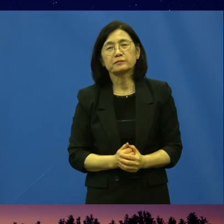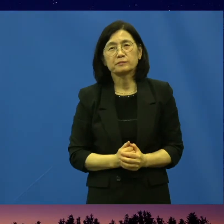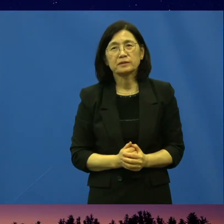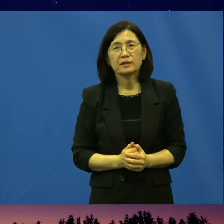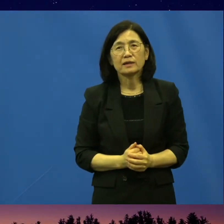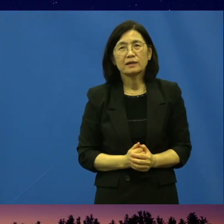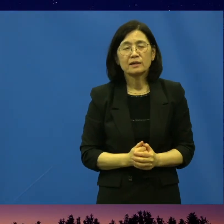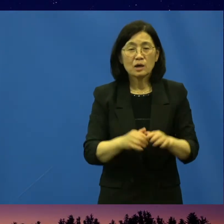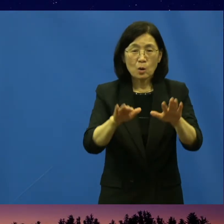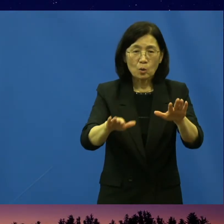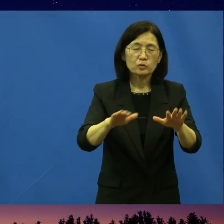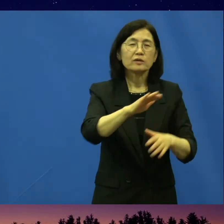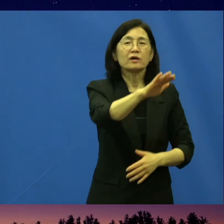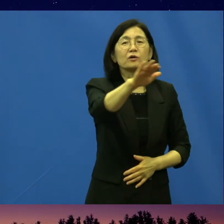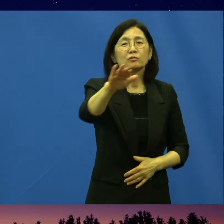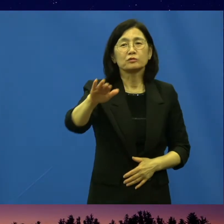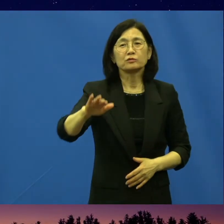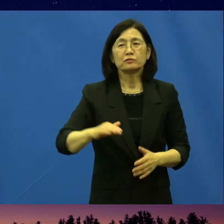오늘 여러분,